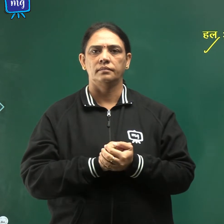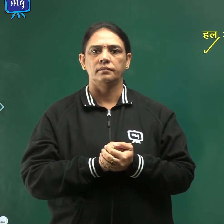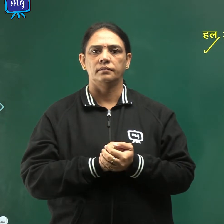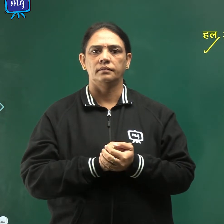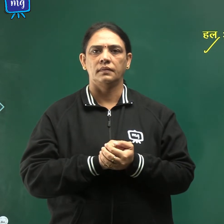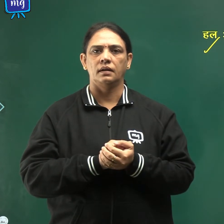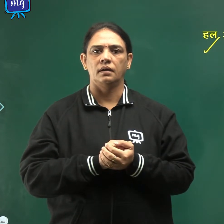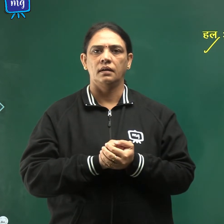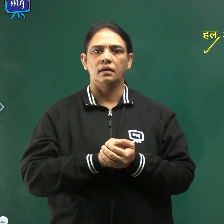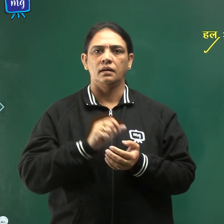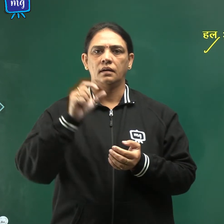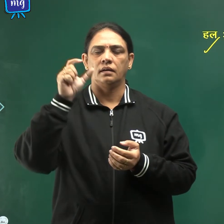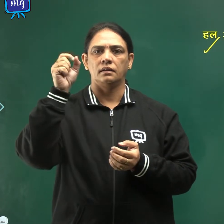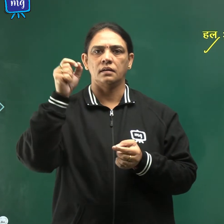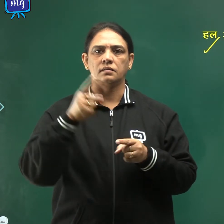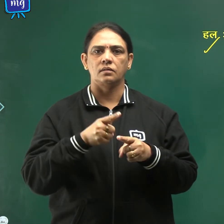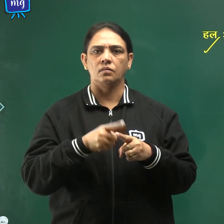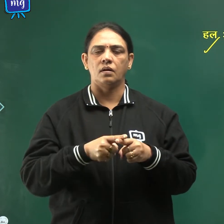10 गुणा 5